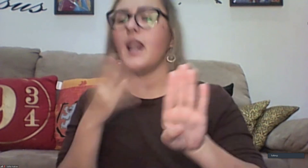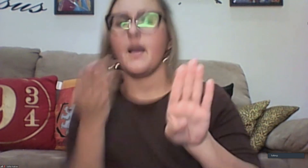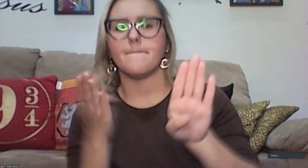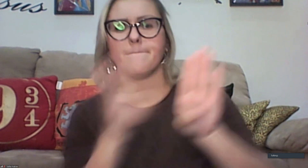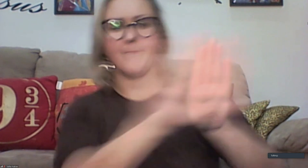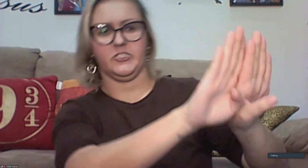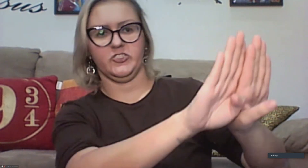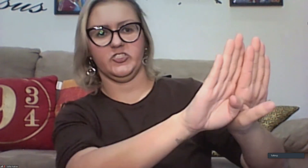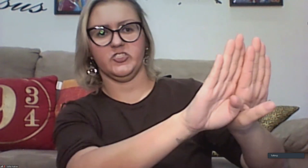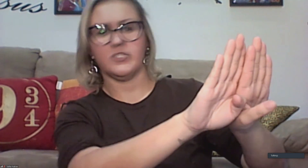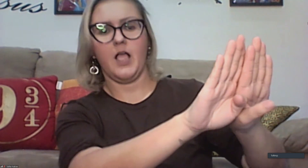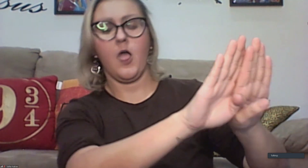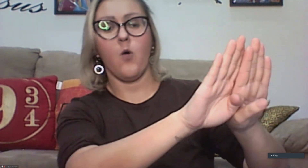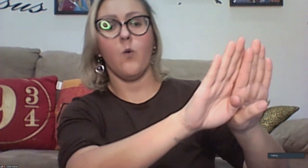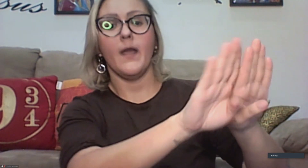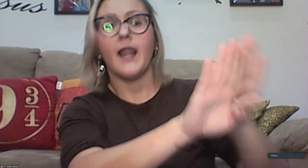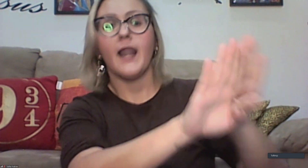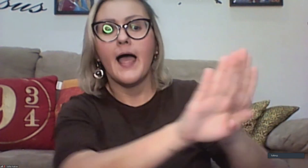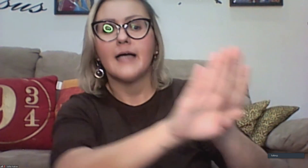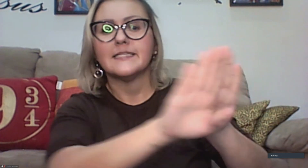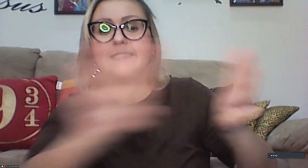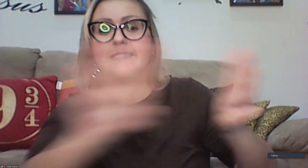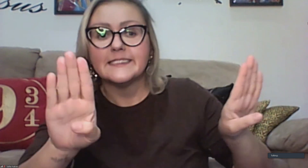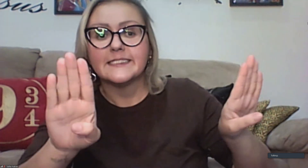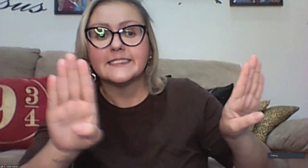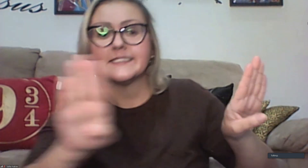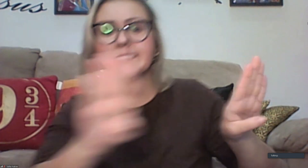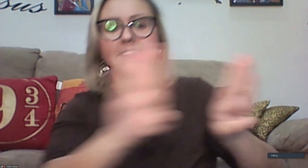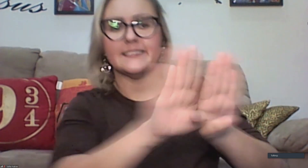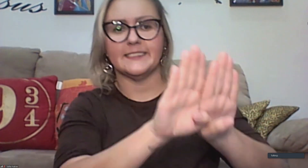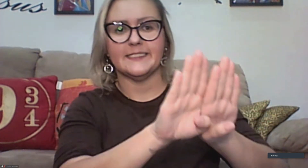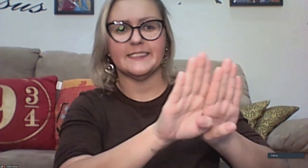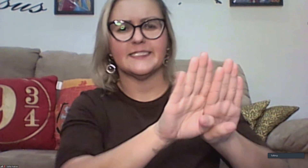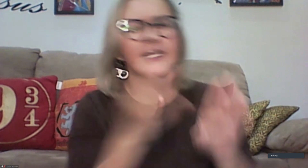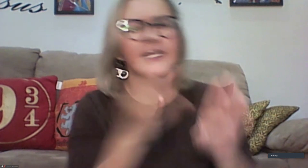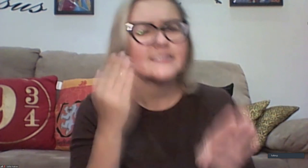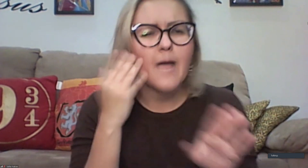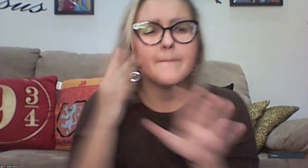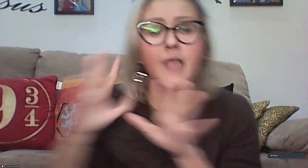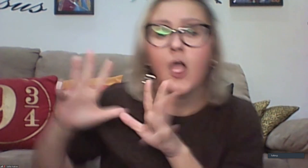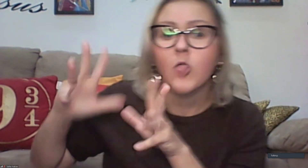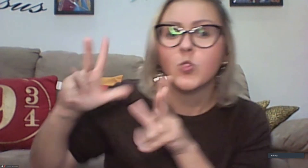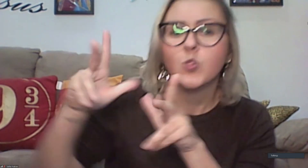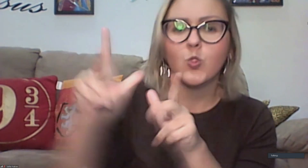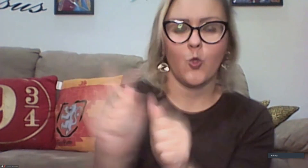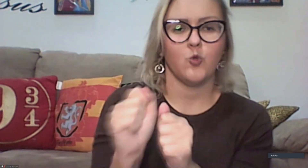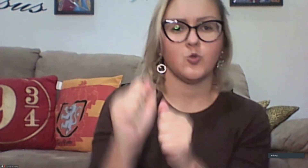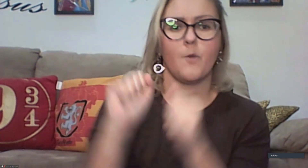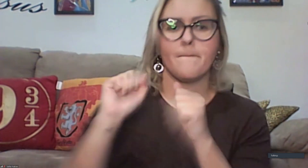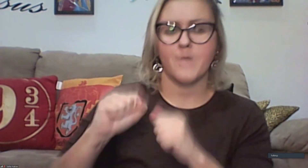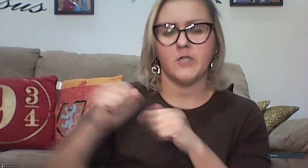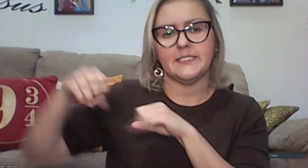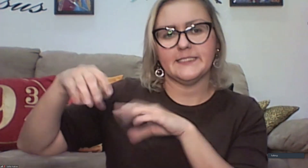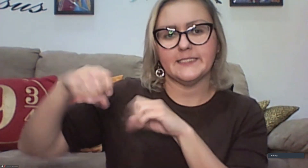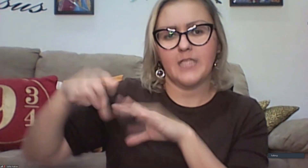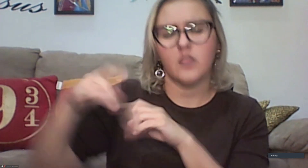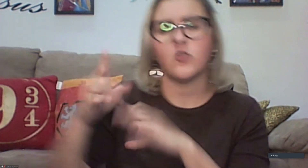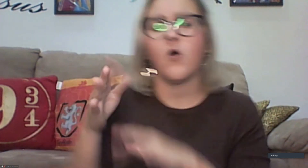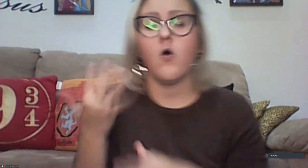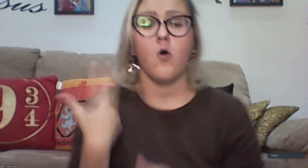vai fechar, se ela abre de correr, se ela abre normalmente. Tudo isso você pode ensinar para o seu aluno.